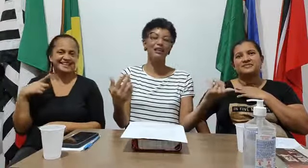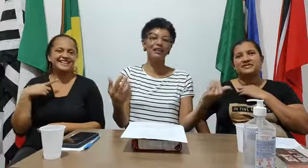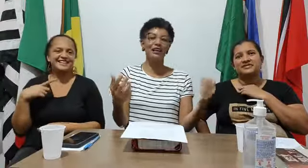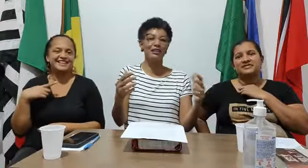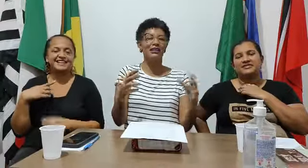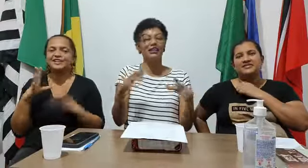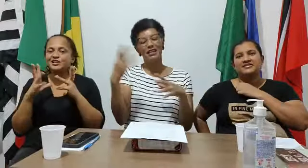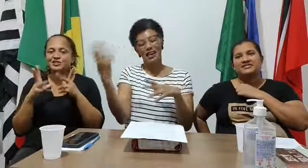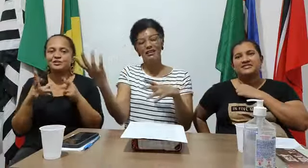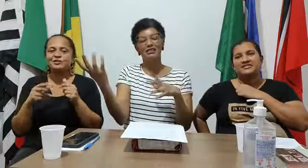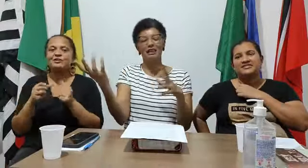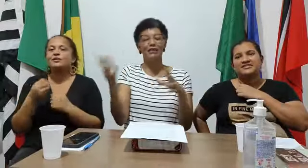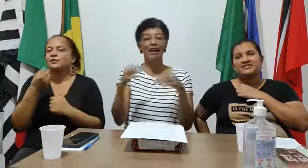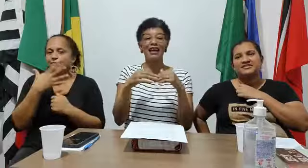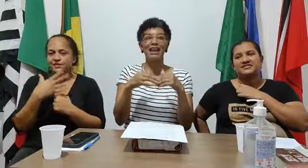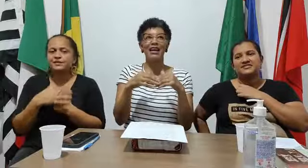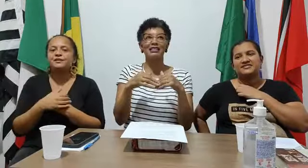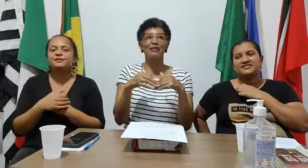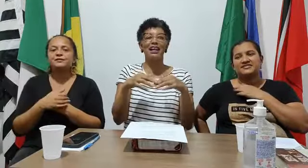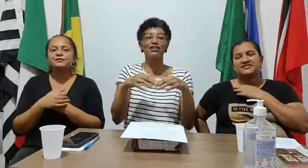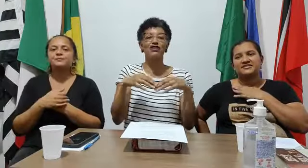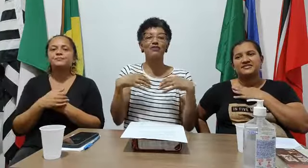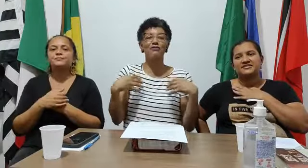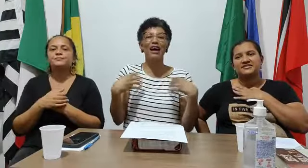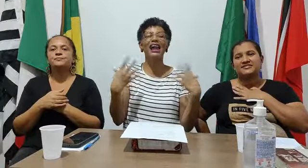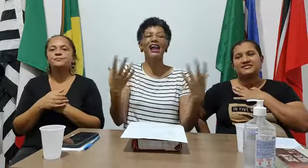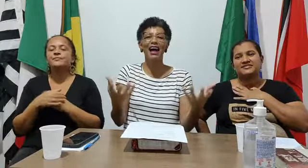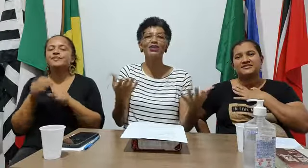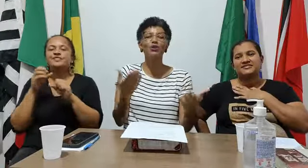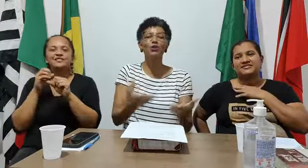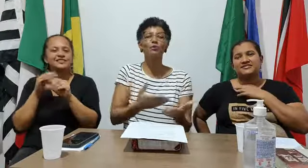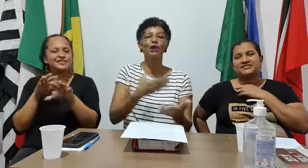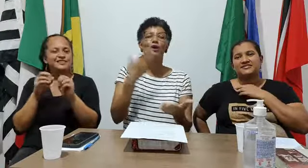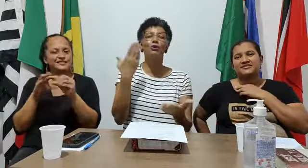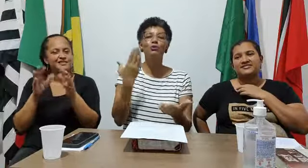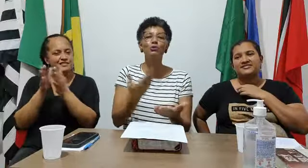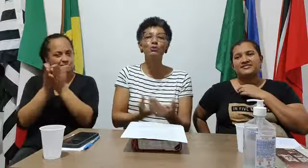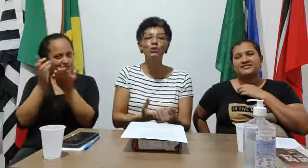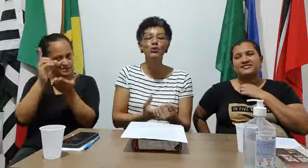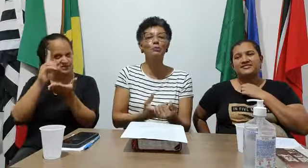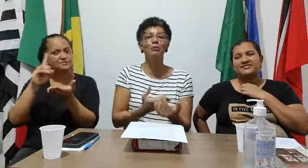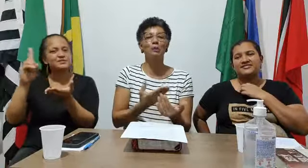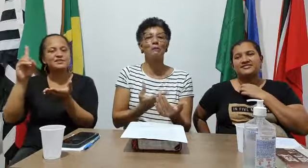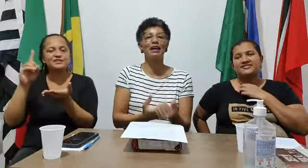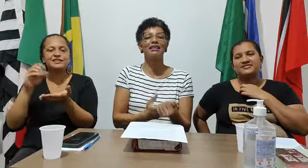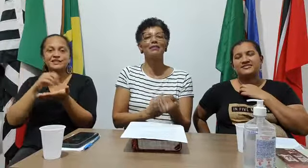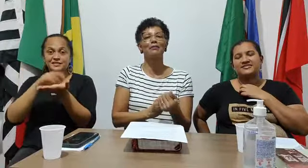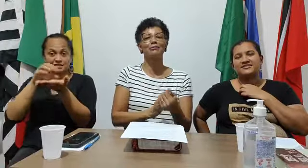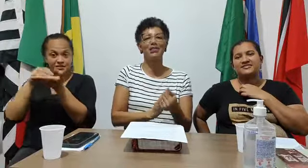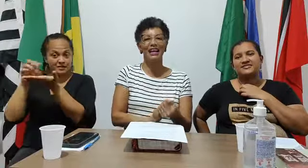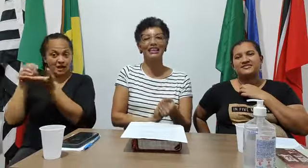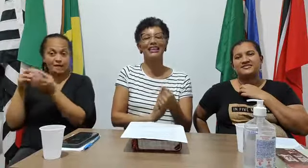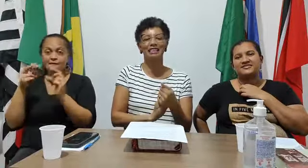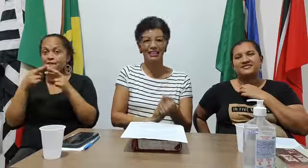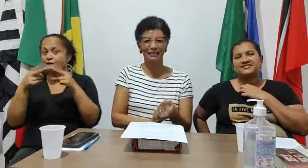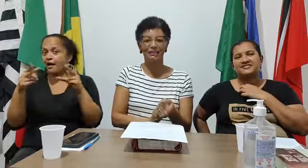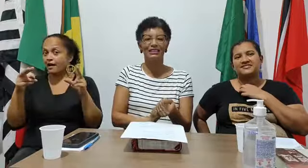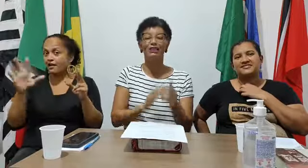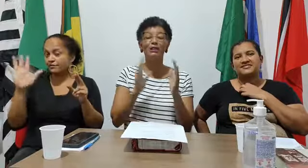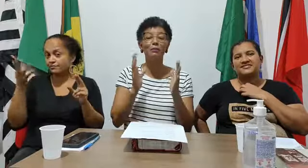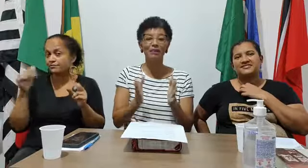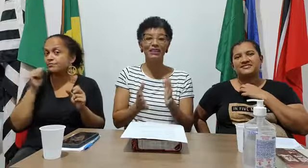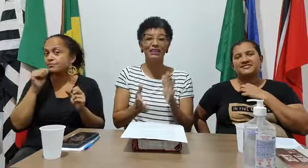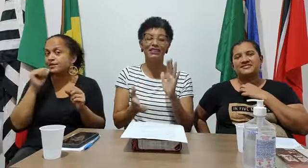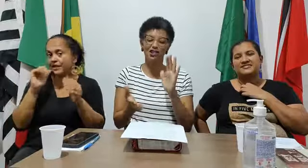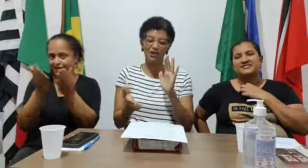Fabi também tem. E elas... essa bagagem de falar sobre os múltiplos papéis da mulher cristã.